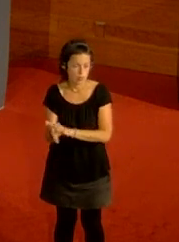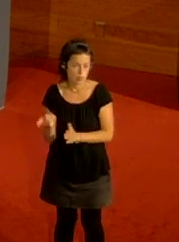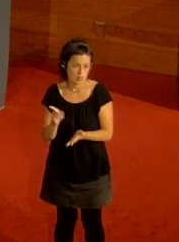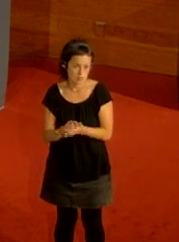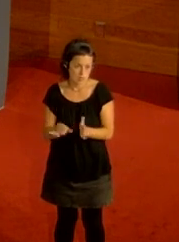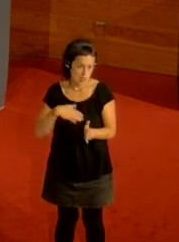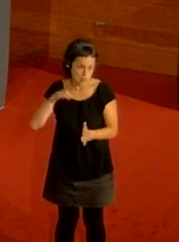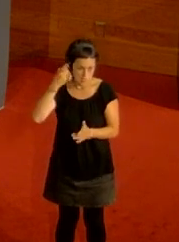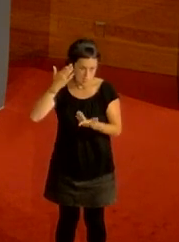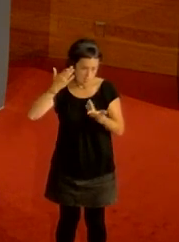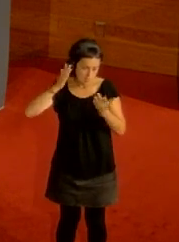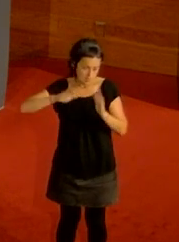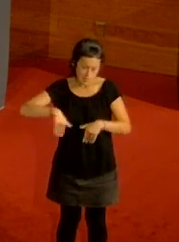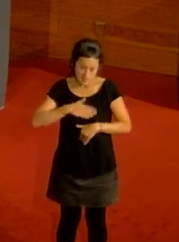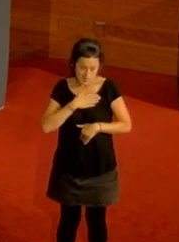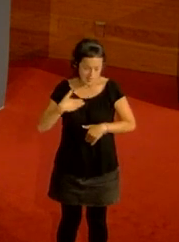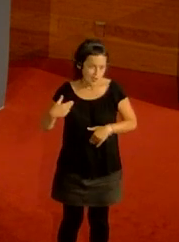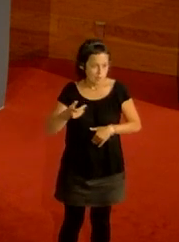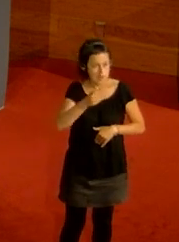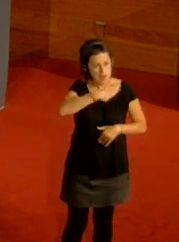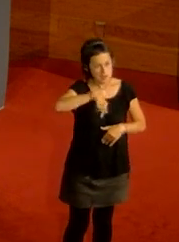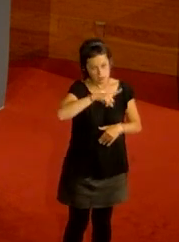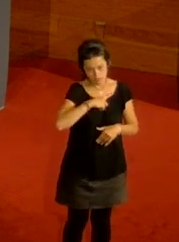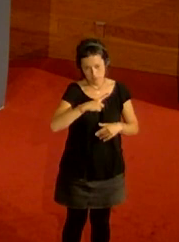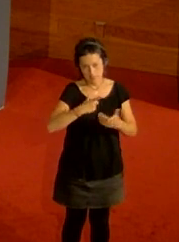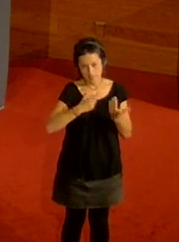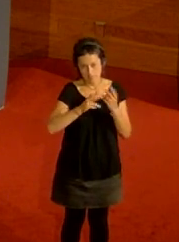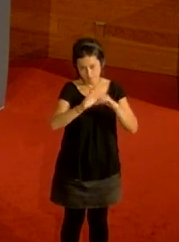terminar para escucharos muchas Gracias por vuestra paciencia y